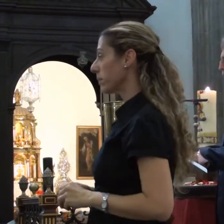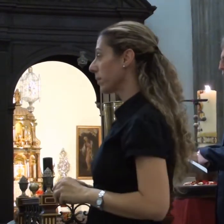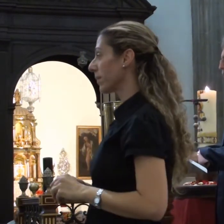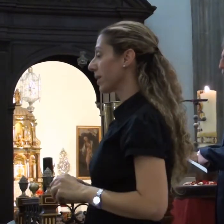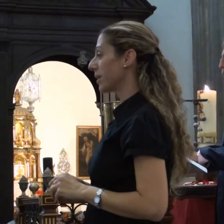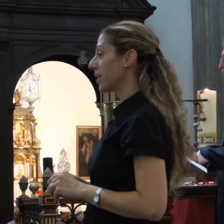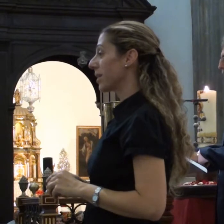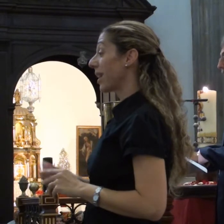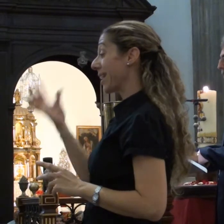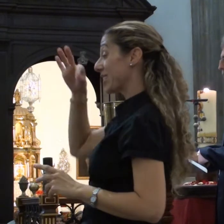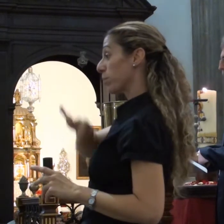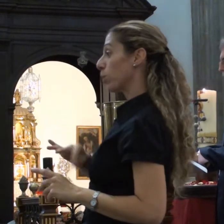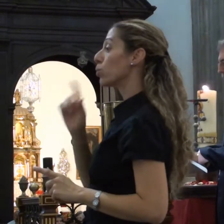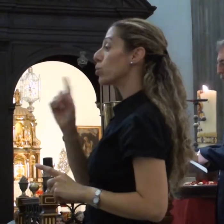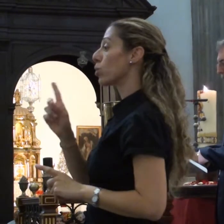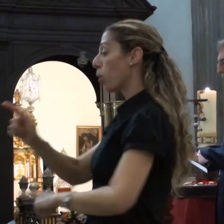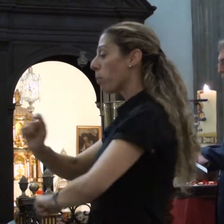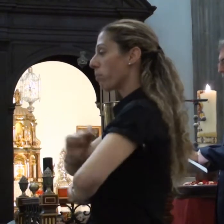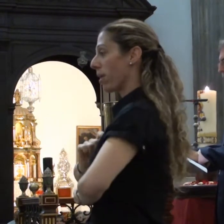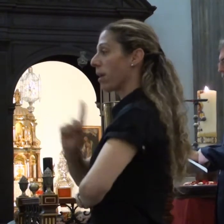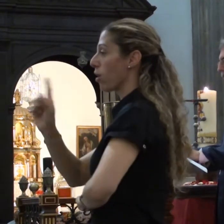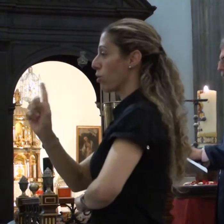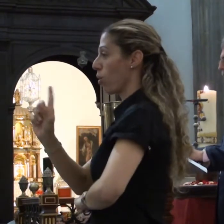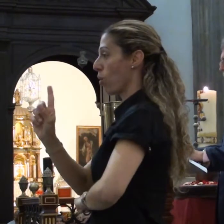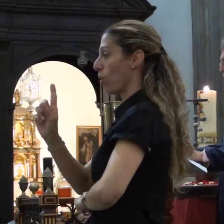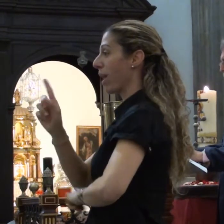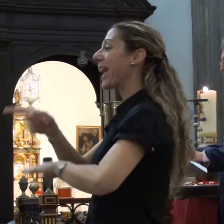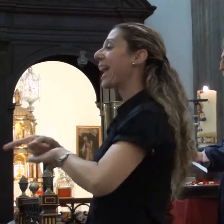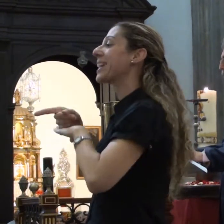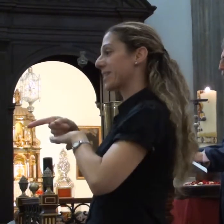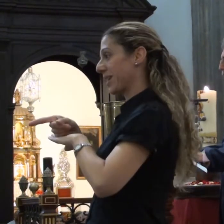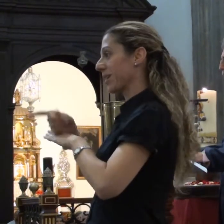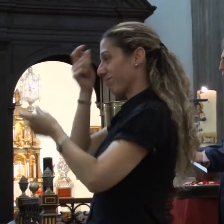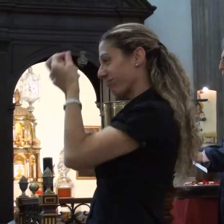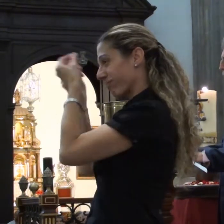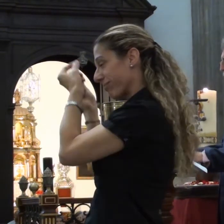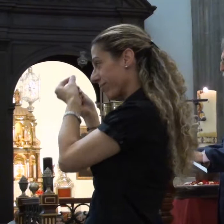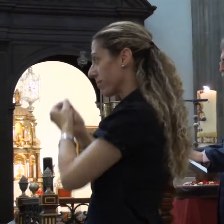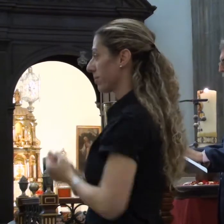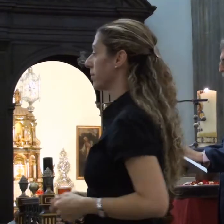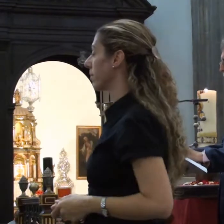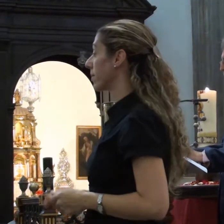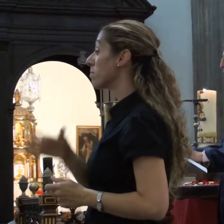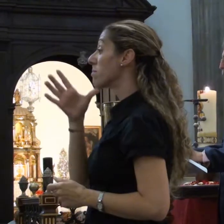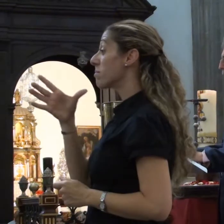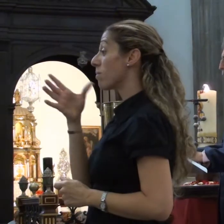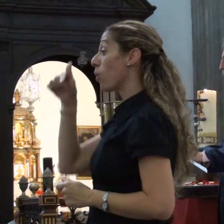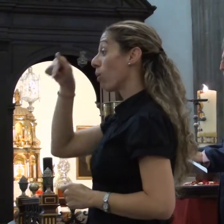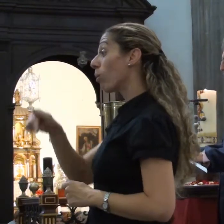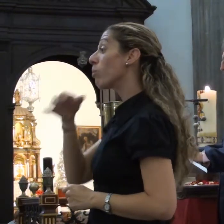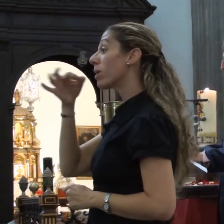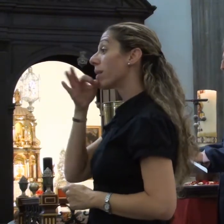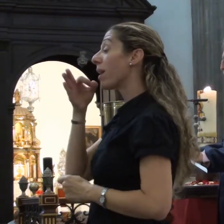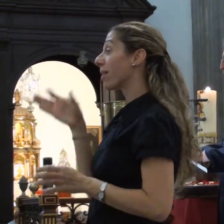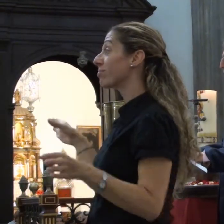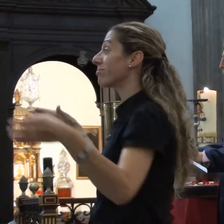es sólo donde sino exigencia de unidad por eso nos hemos Unido y reunidos